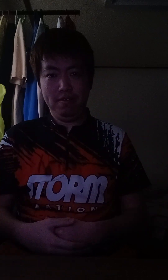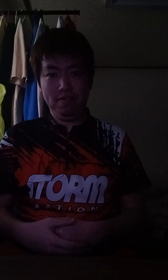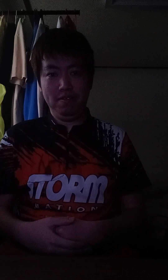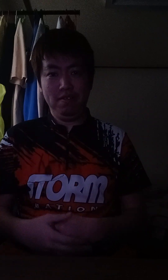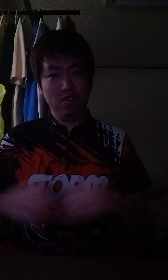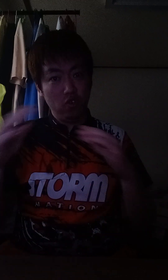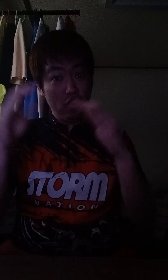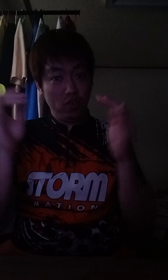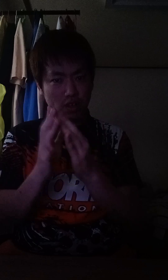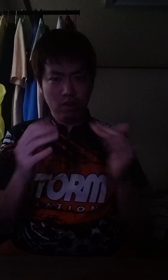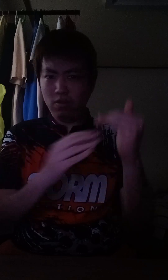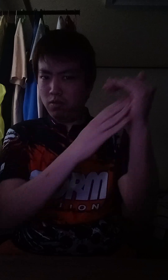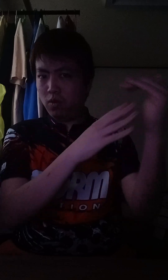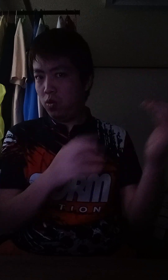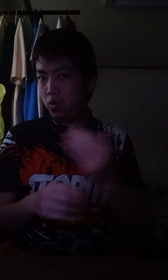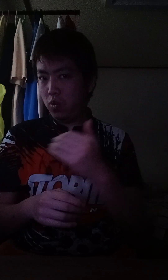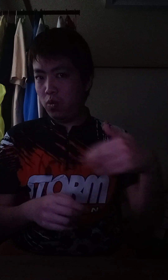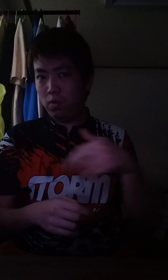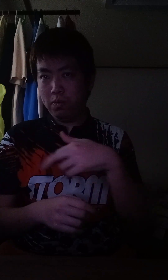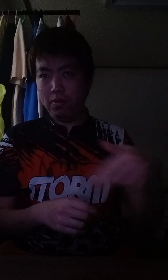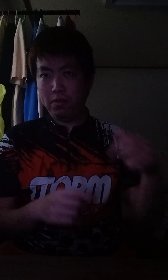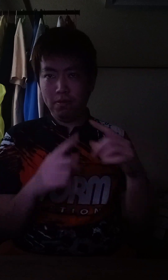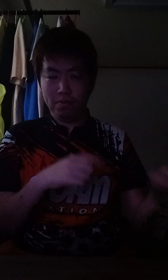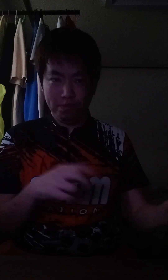학교 갈 준비를 서둘러 보는데요. 옷